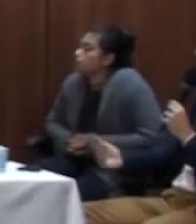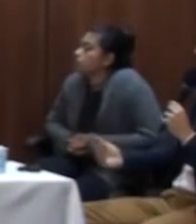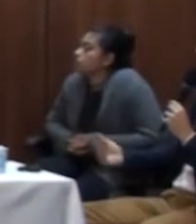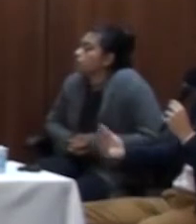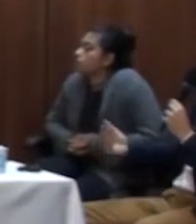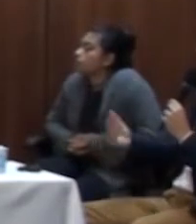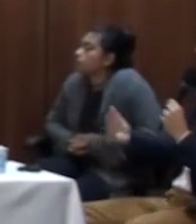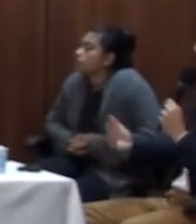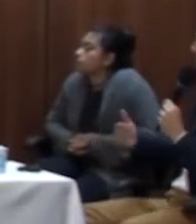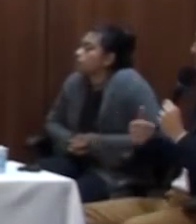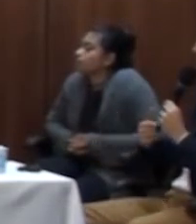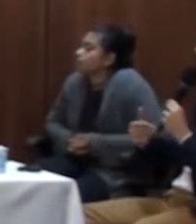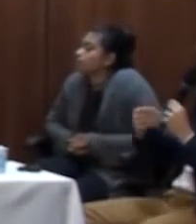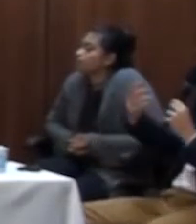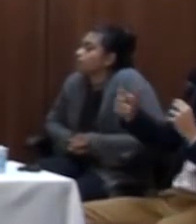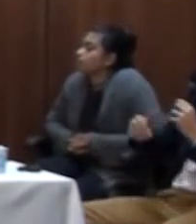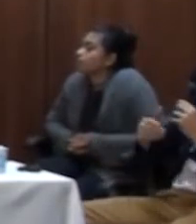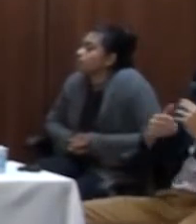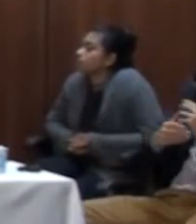homens trans posicionados na fila, ou seja,